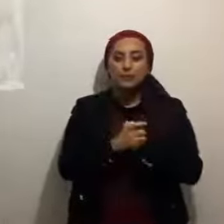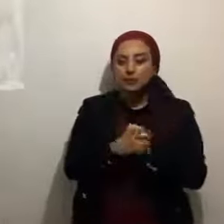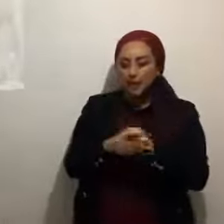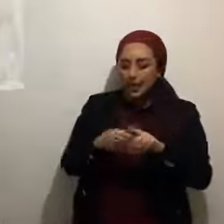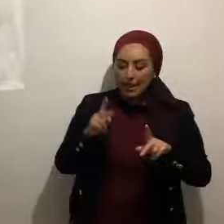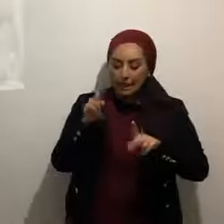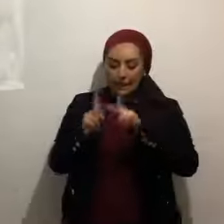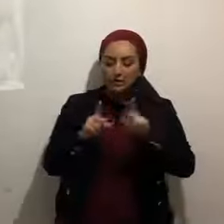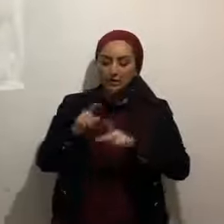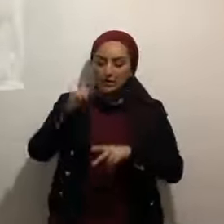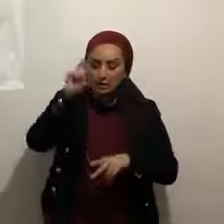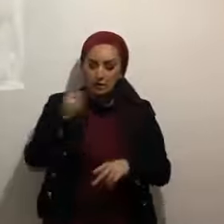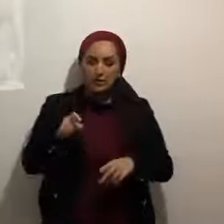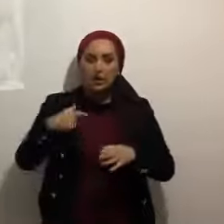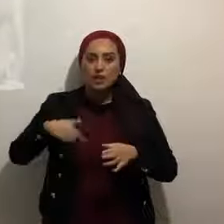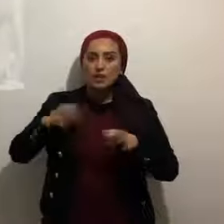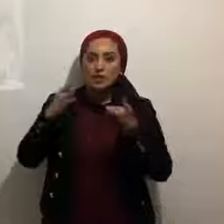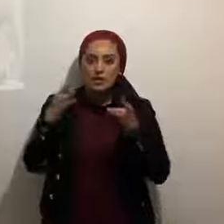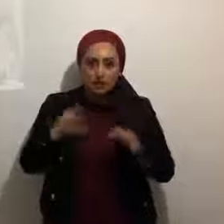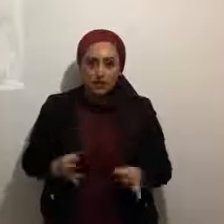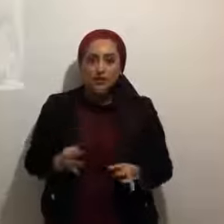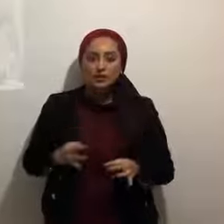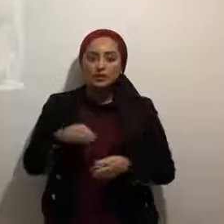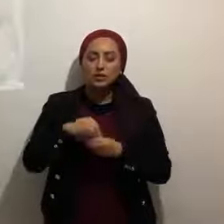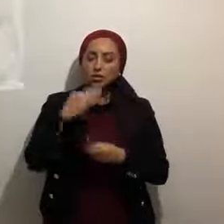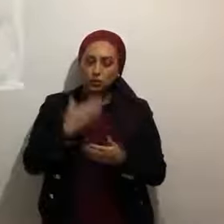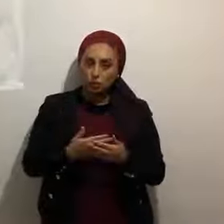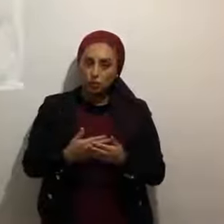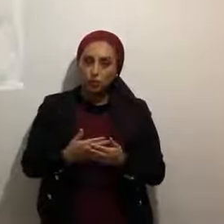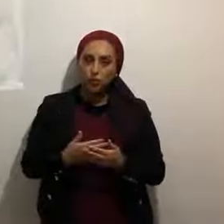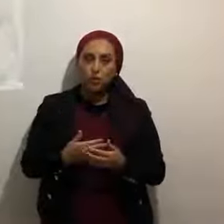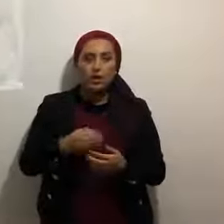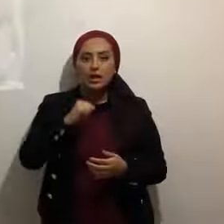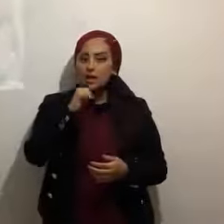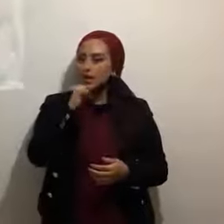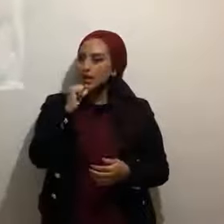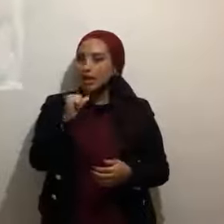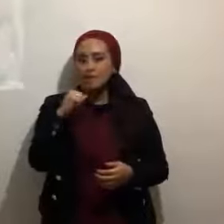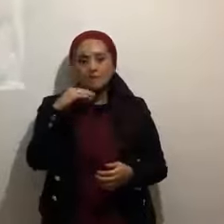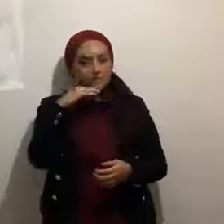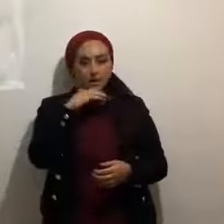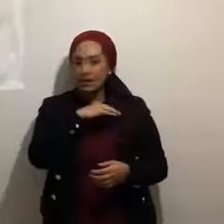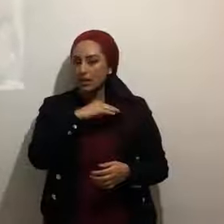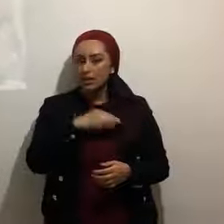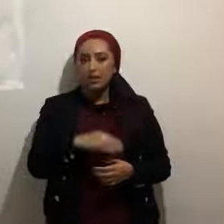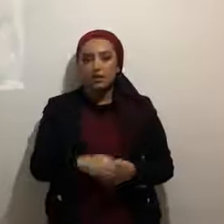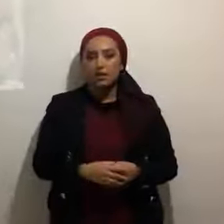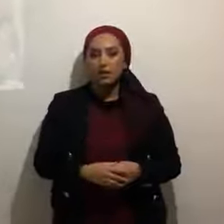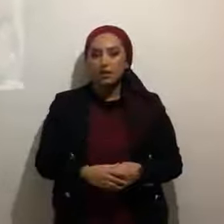entonces debe ser decidida en lo bueno, no hipócrita, pues de eso abunda